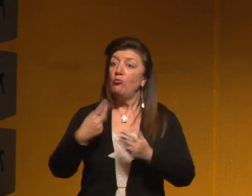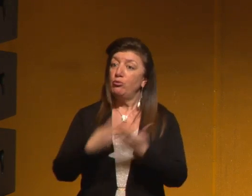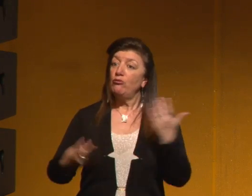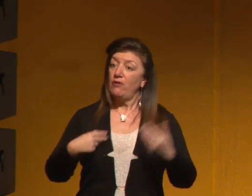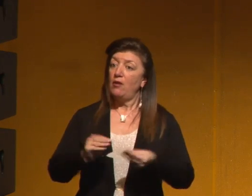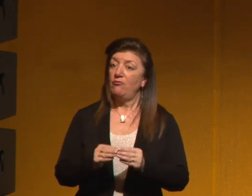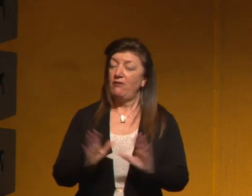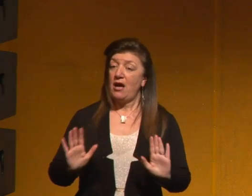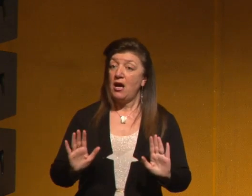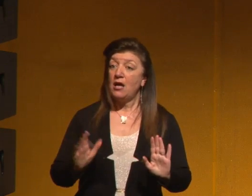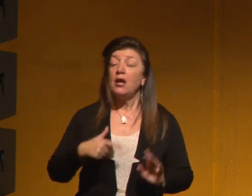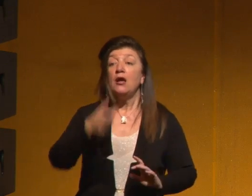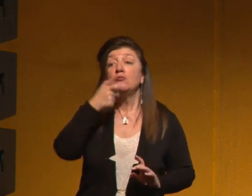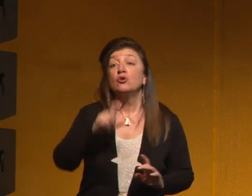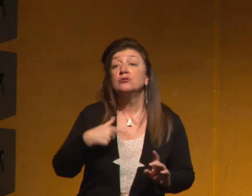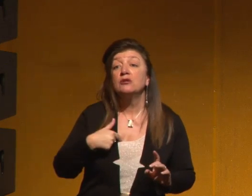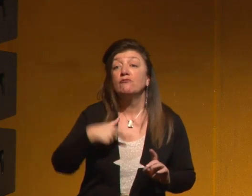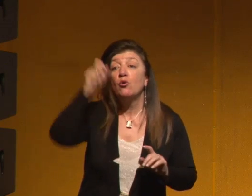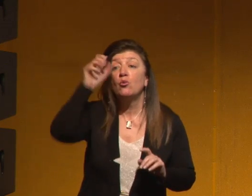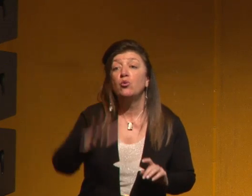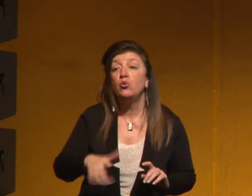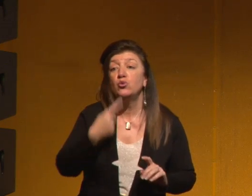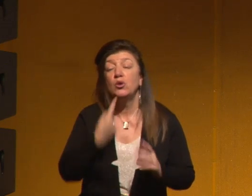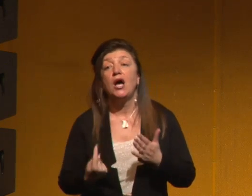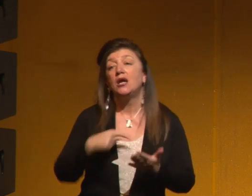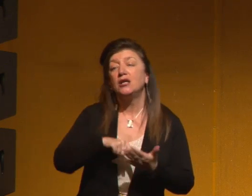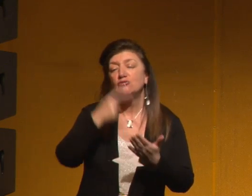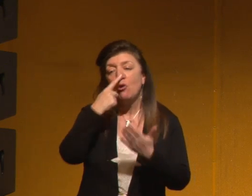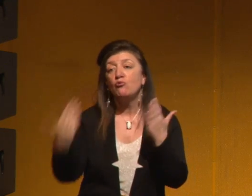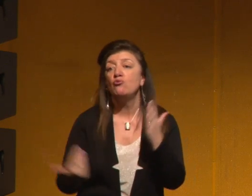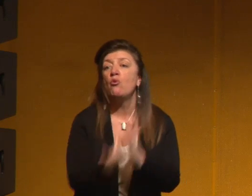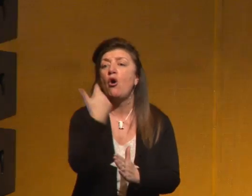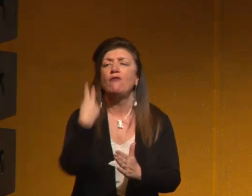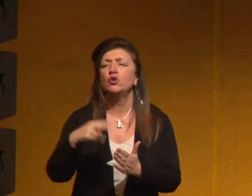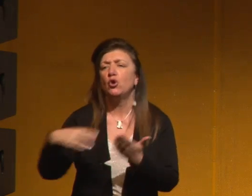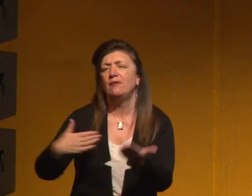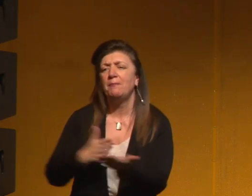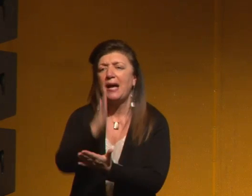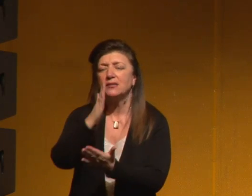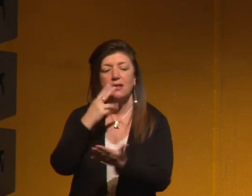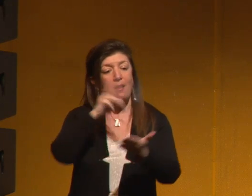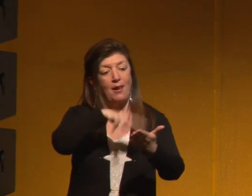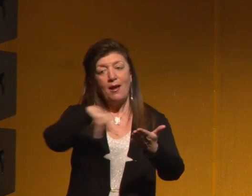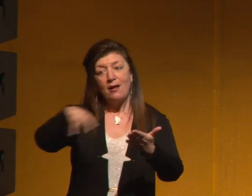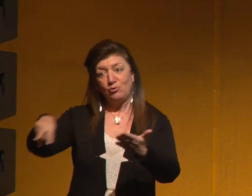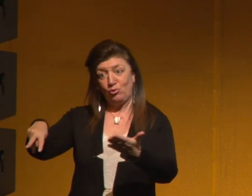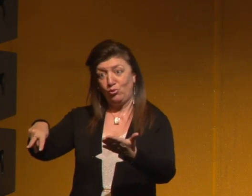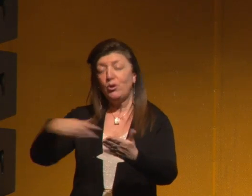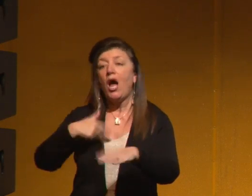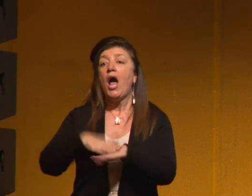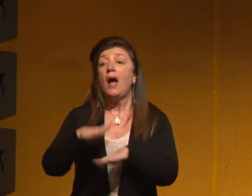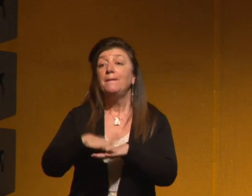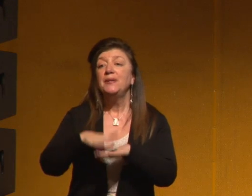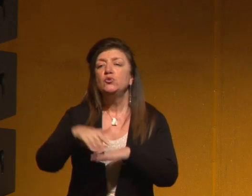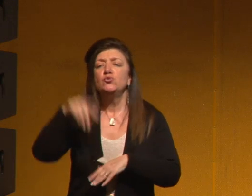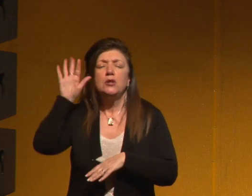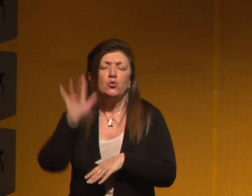perché rinnovare la cultura passa in primo luogo dalla pratica della lettura come abitudine da coltivare quotidianamente